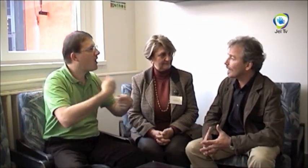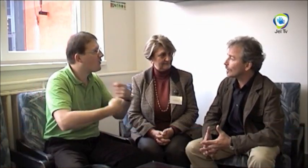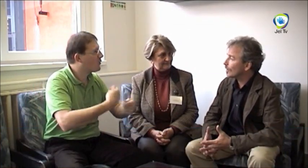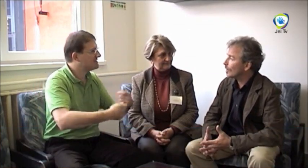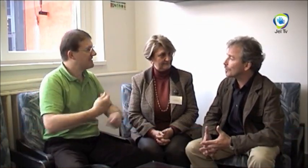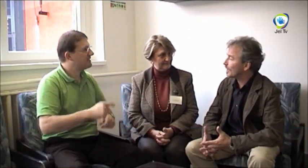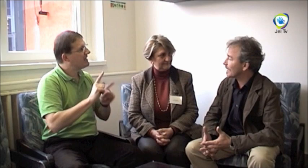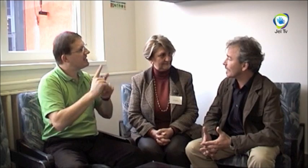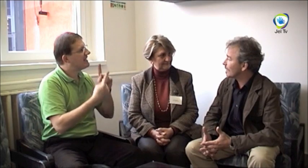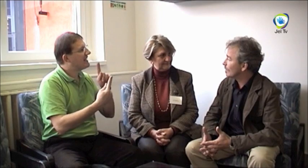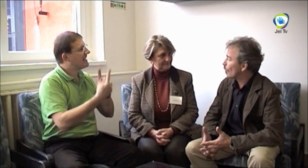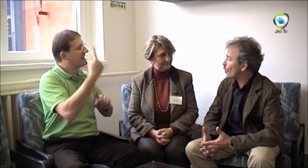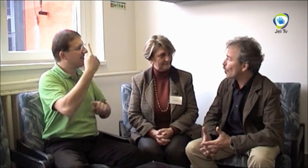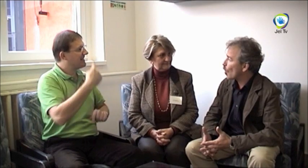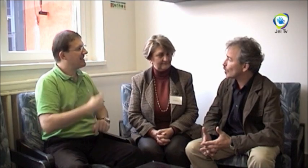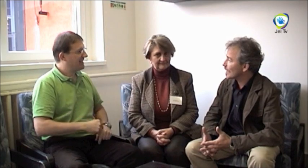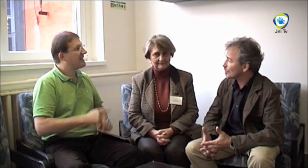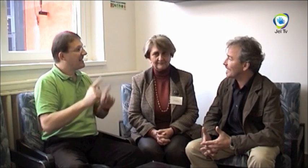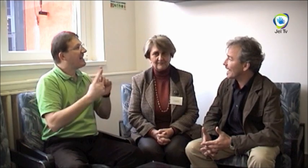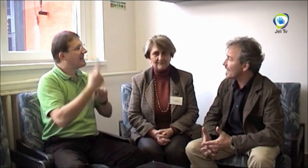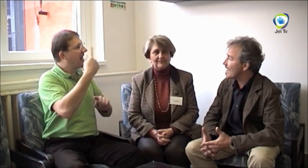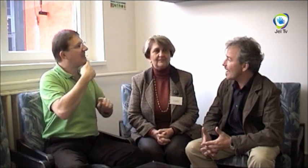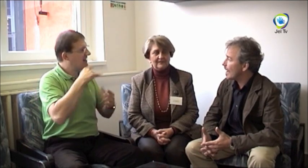a sikeretekkel való foglalkozás az idegen nyelvvel?